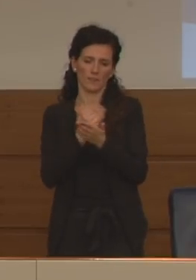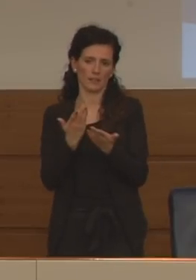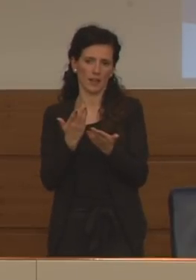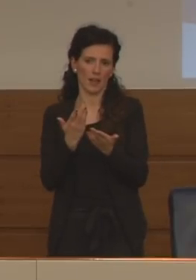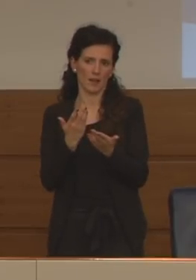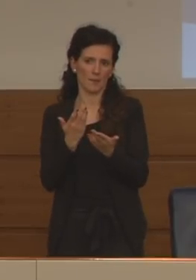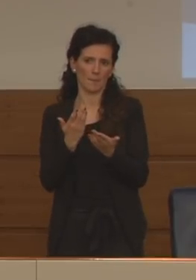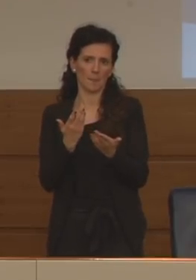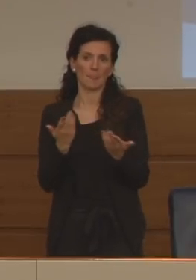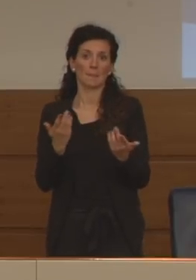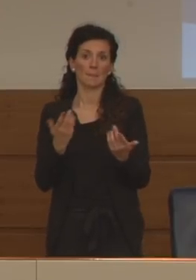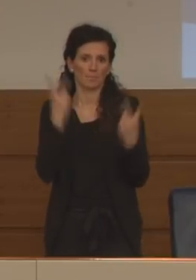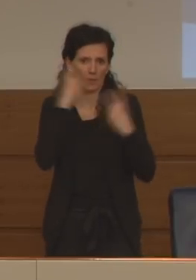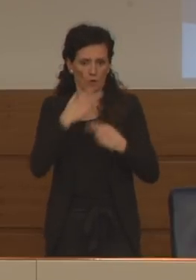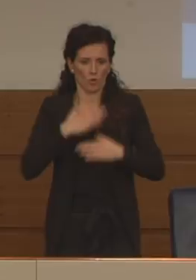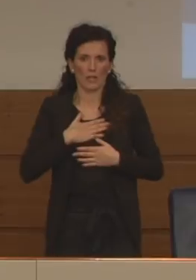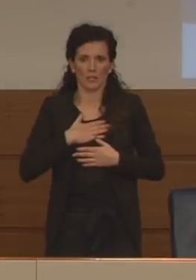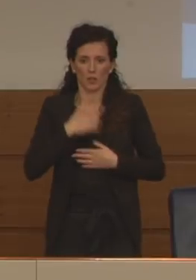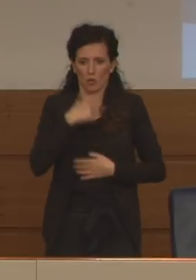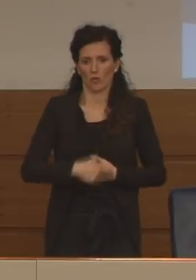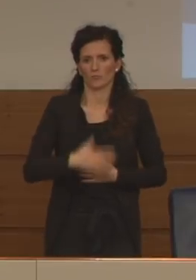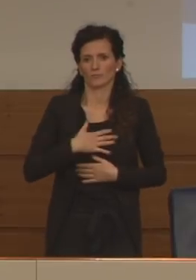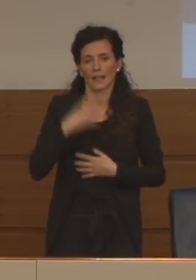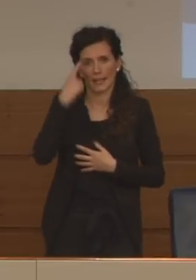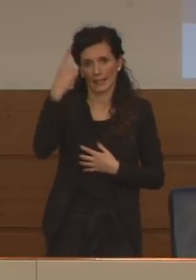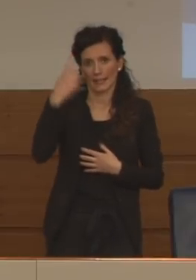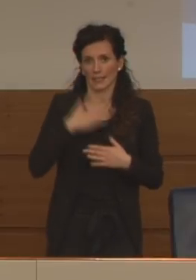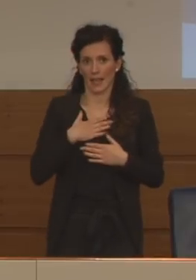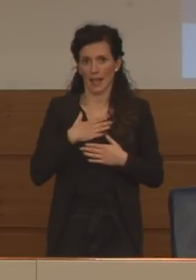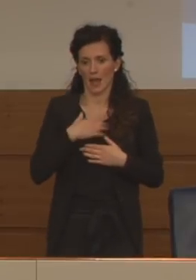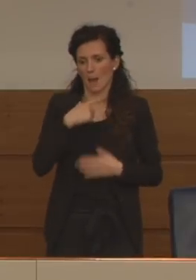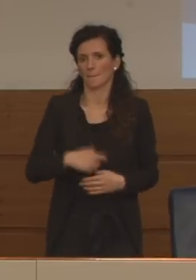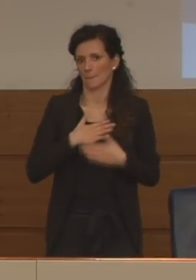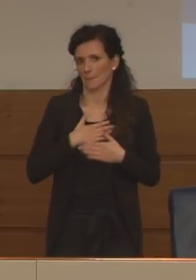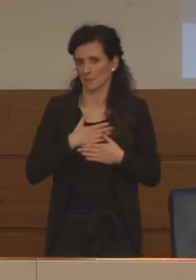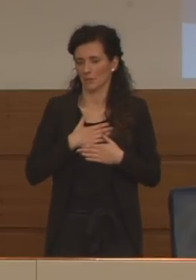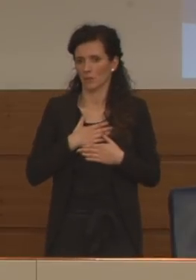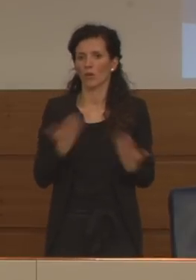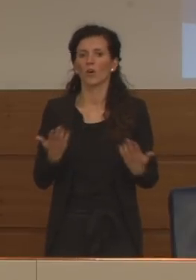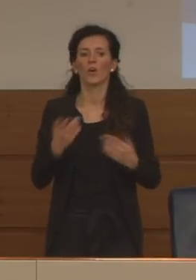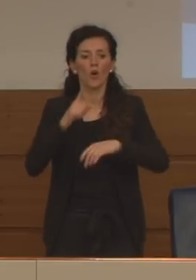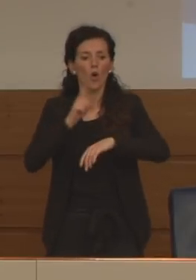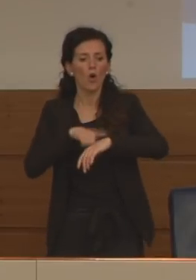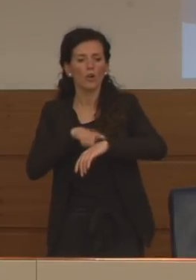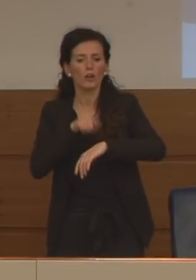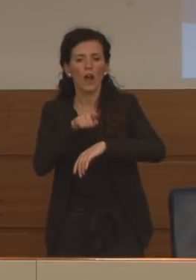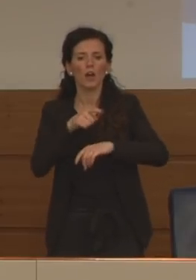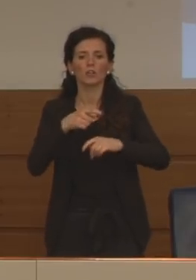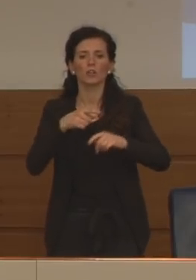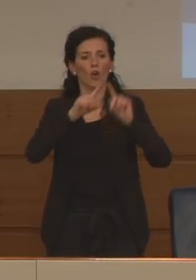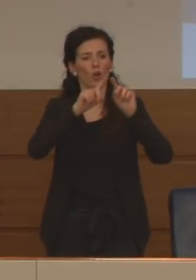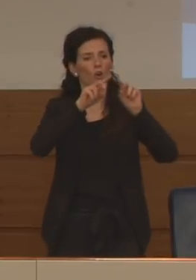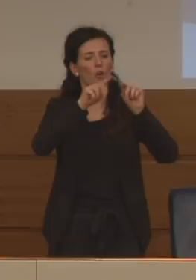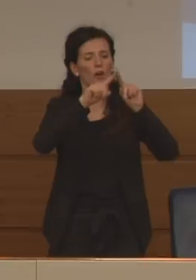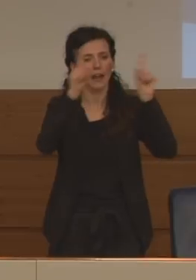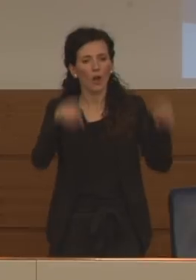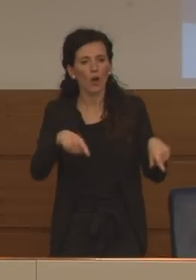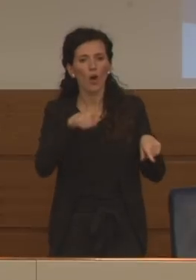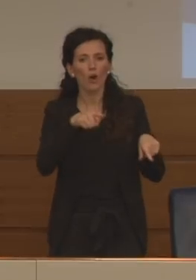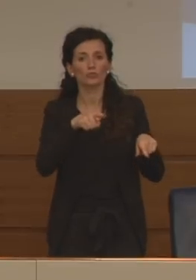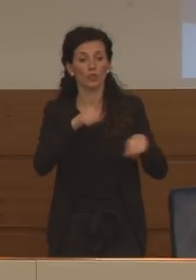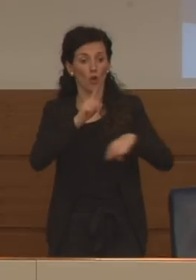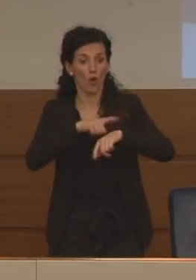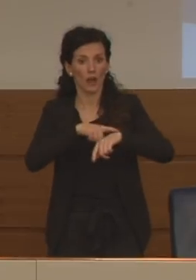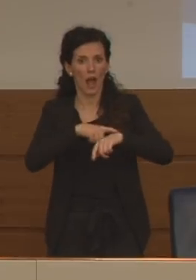ma è una mia idea personale se l'orario di apertura dei negozi e un po più